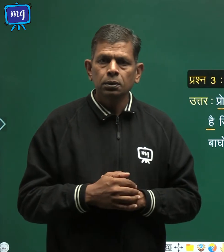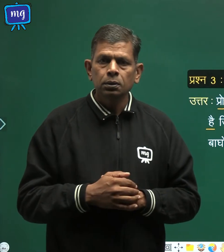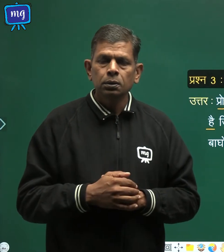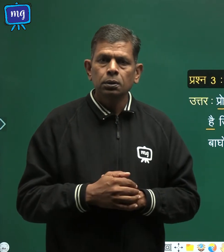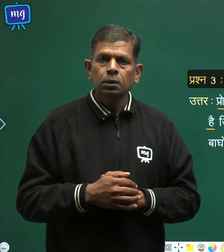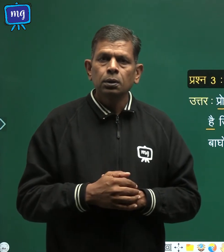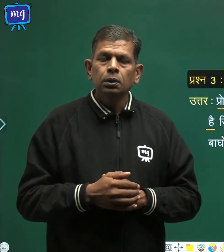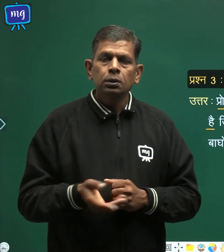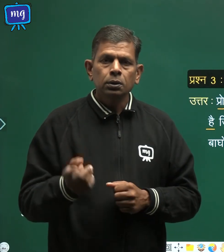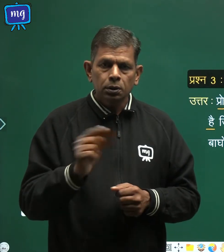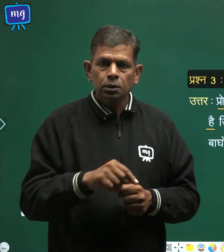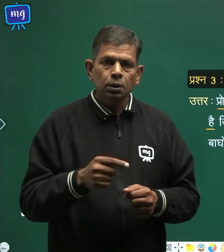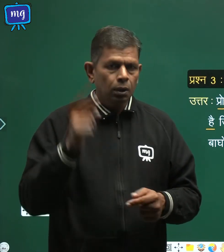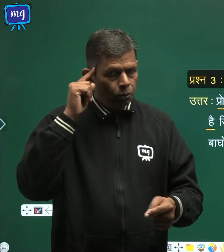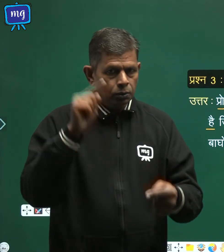जिसका उद्देश्य